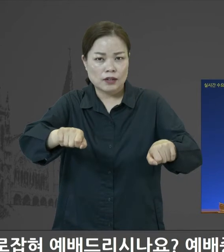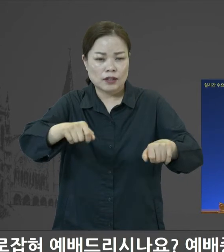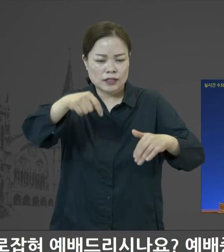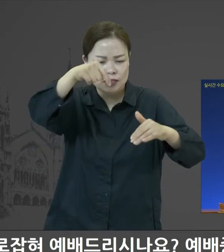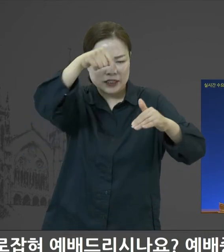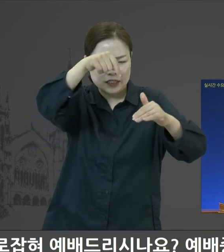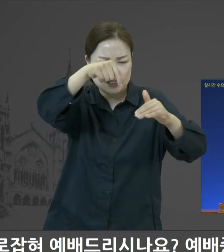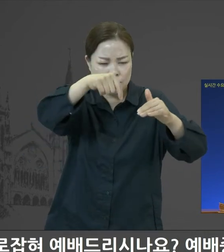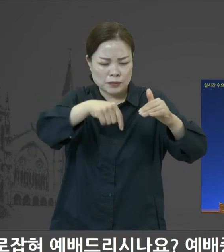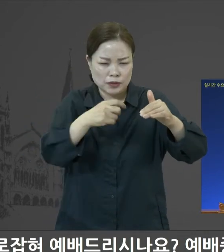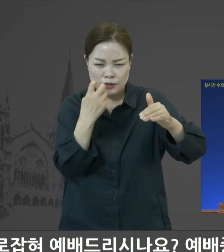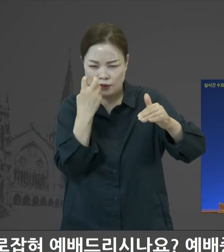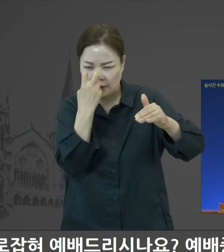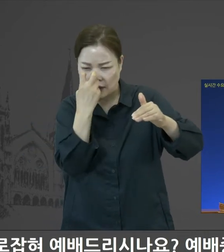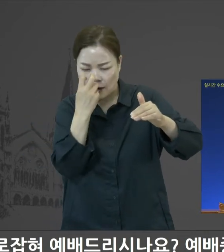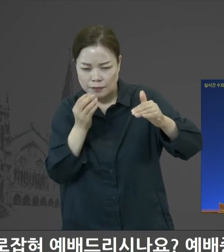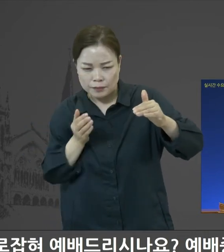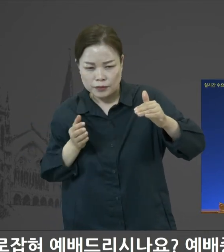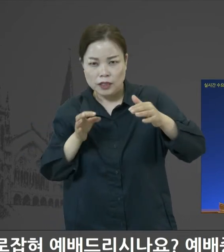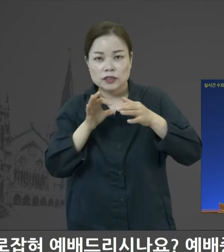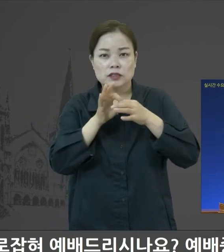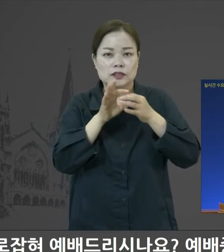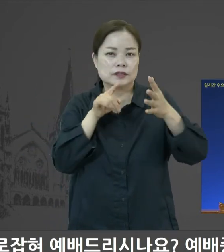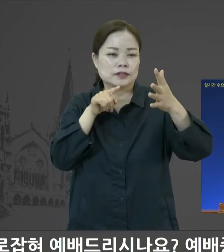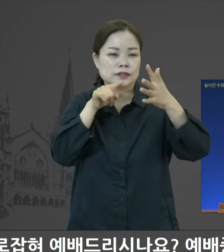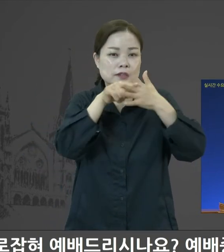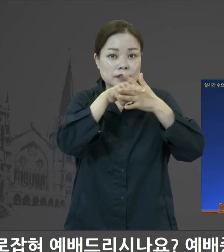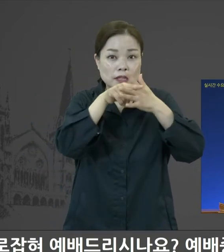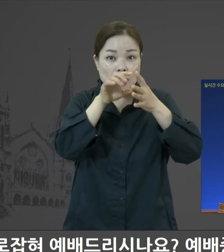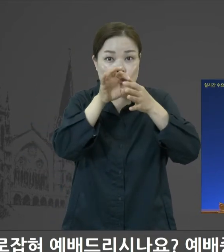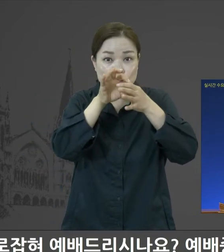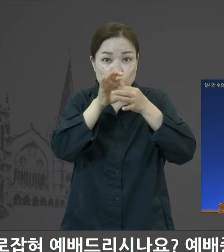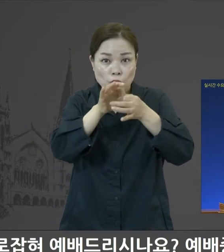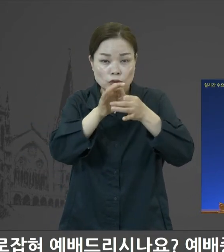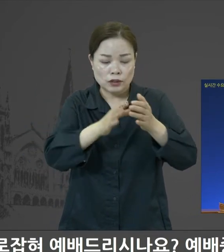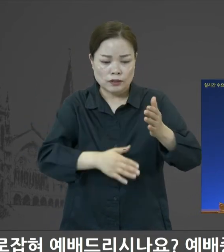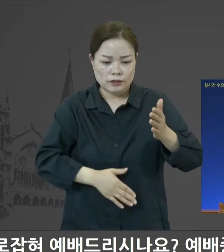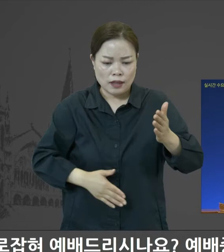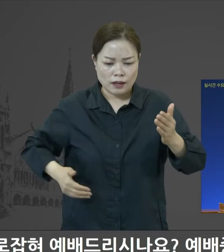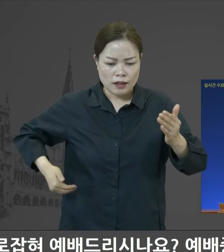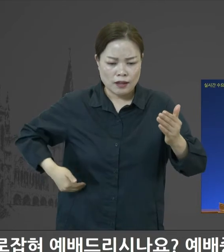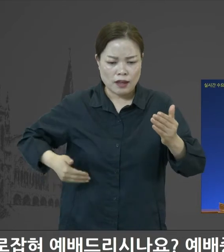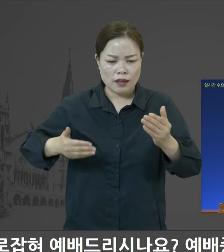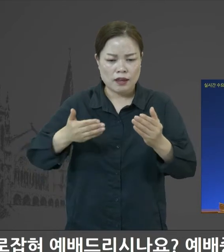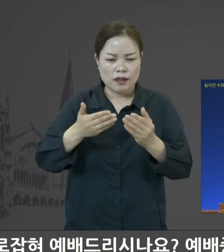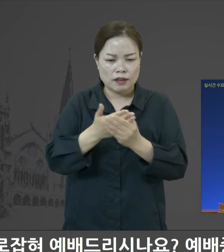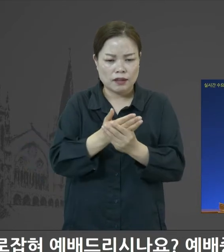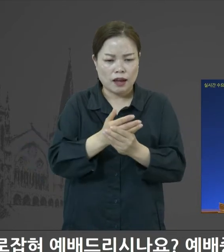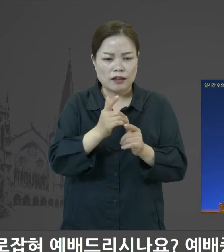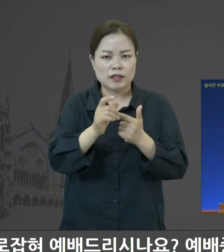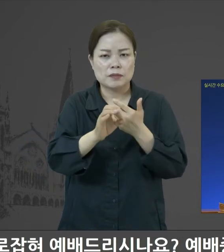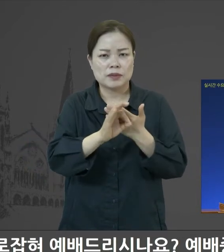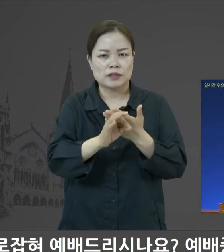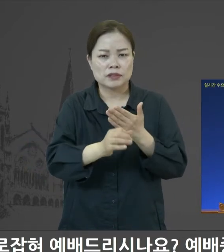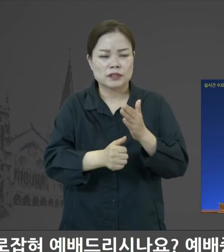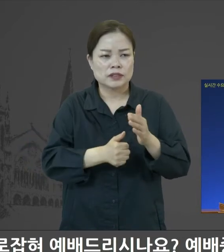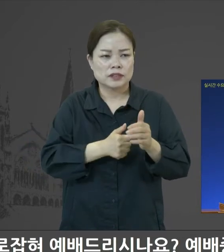깊은 곳을 감찰하시는 그 말씀을 통해서 내가 회개하지 않고서는 견딜 수 없는,